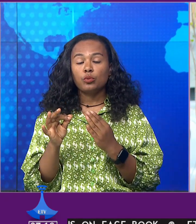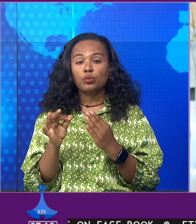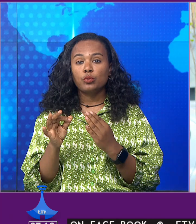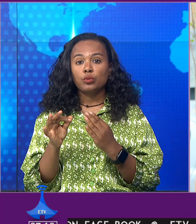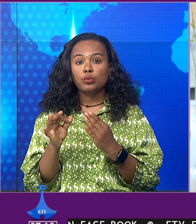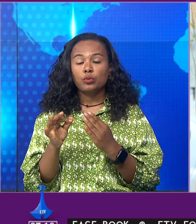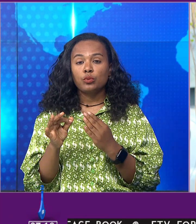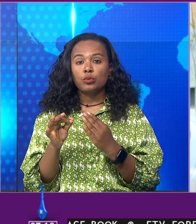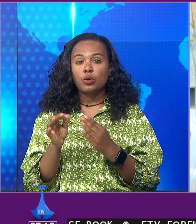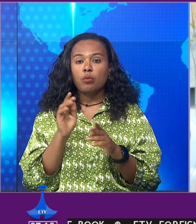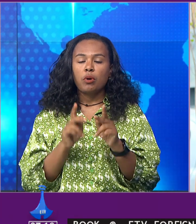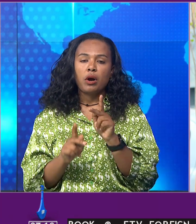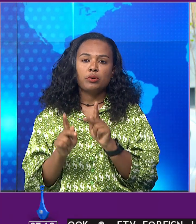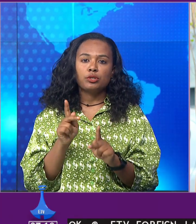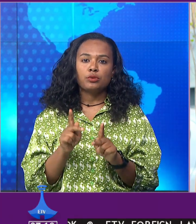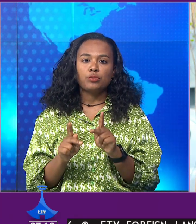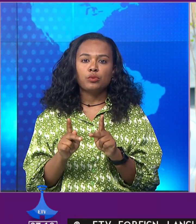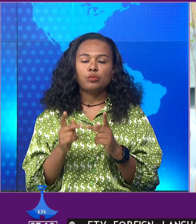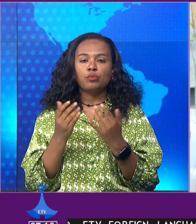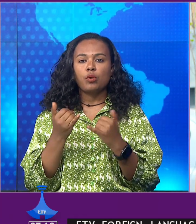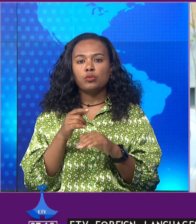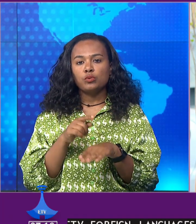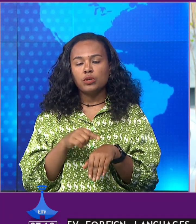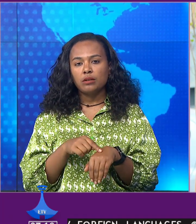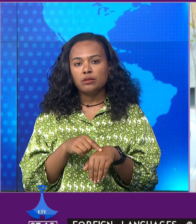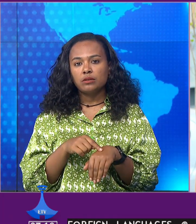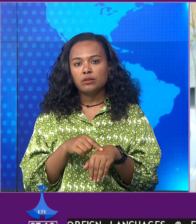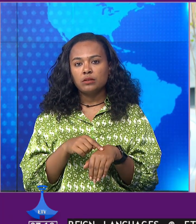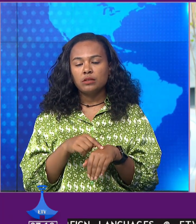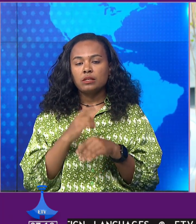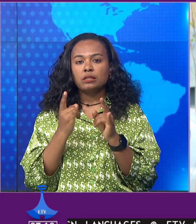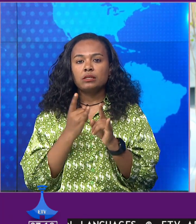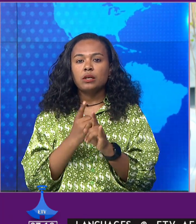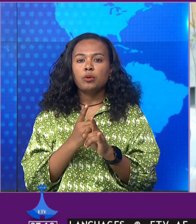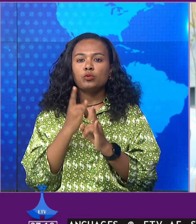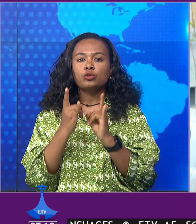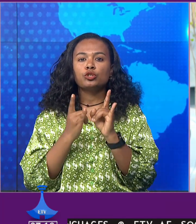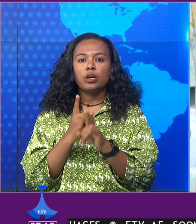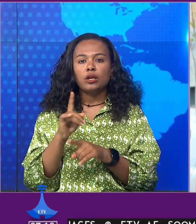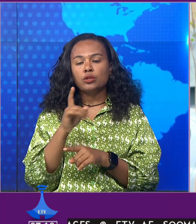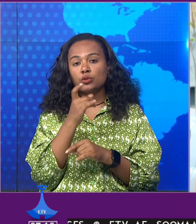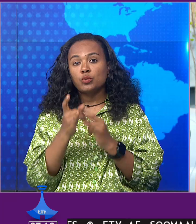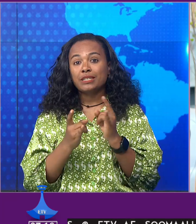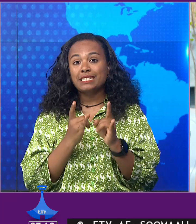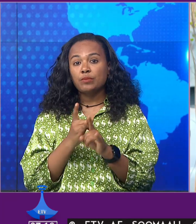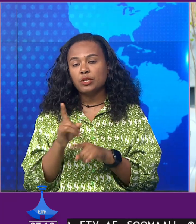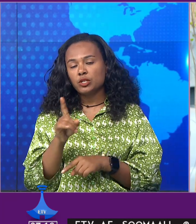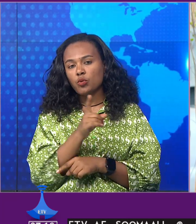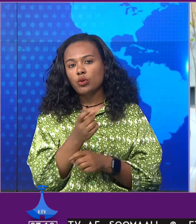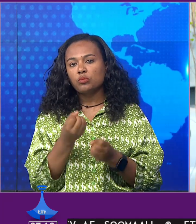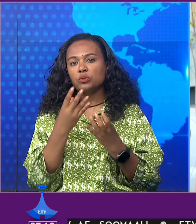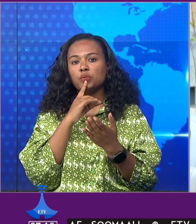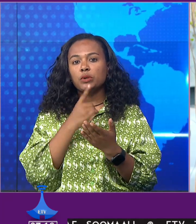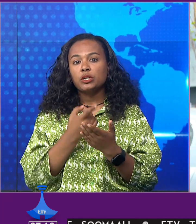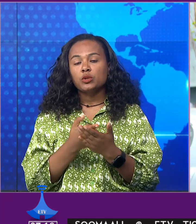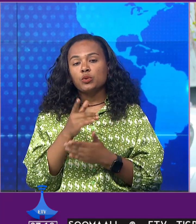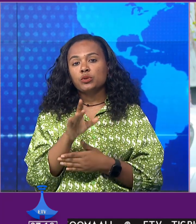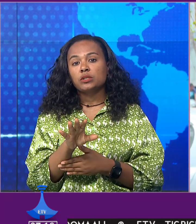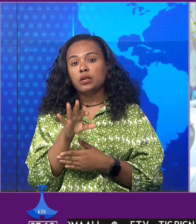እንግዲህ ማህበረሰቡ በአሁን ሰዓት ዘመኑም ዲጂታላይዝድ የሆነ ዘመን ስለሆነ ብዙ መረጃዎች